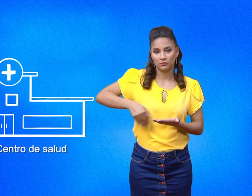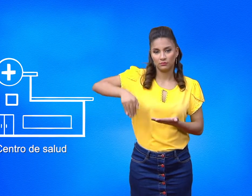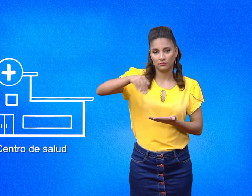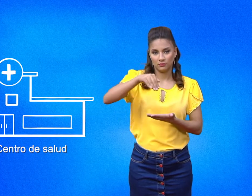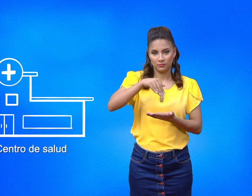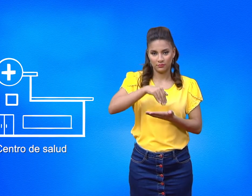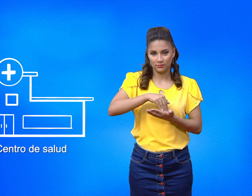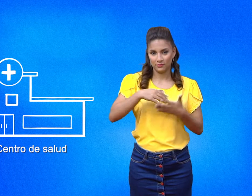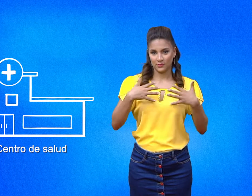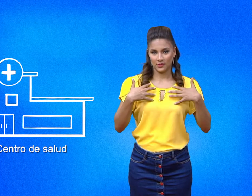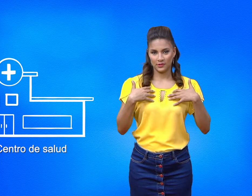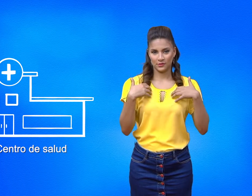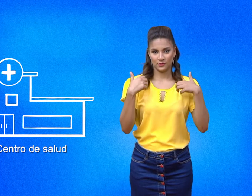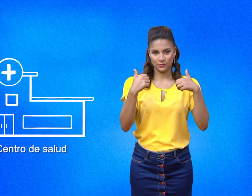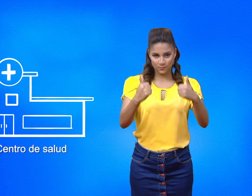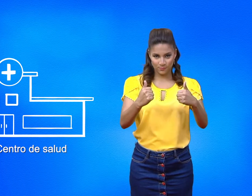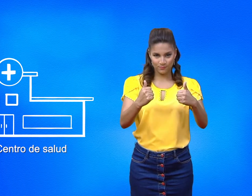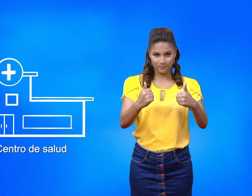centro de salud